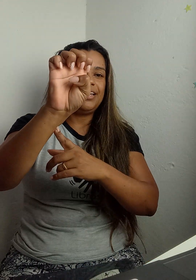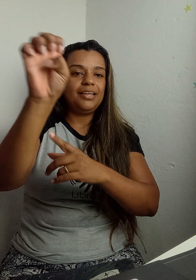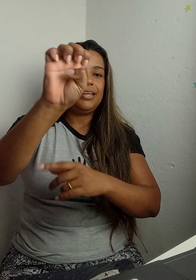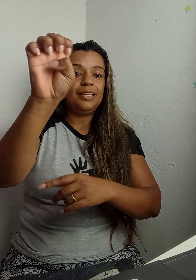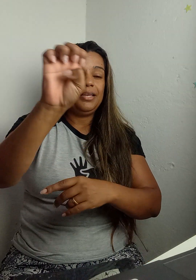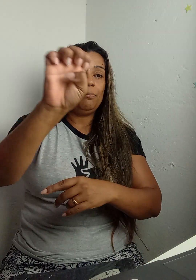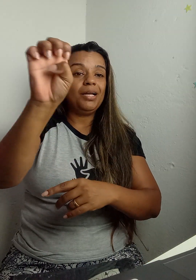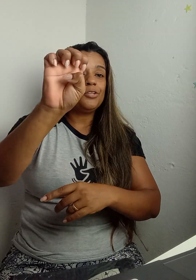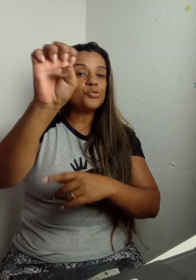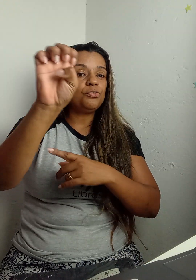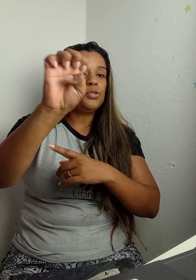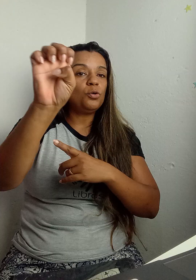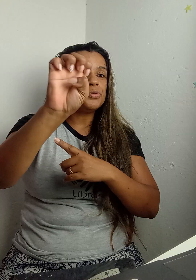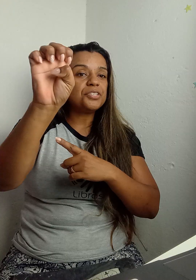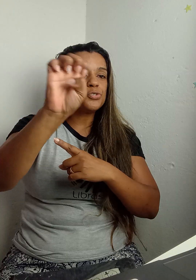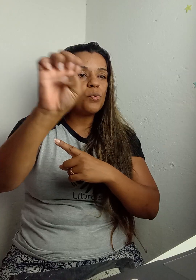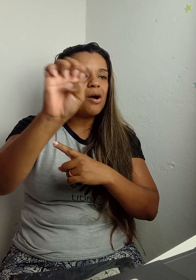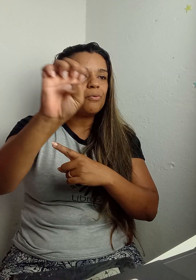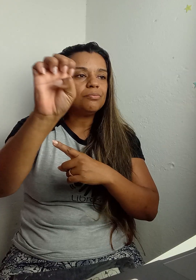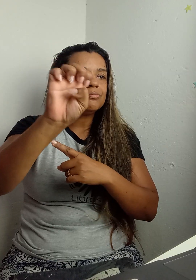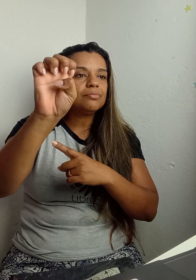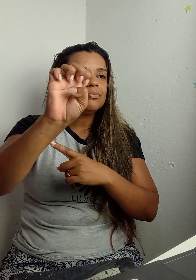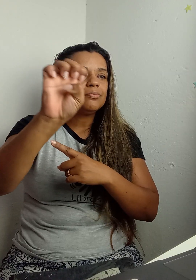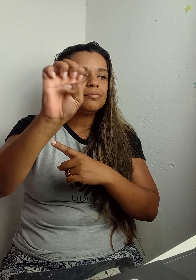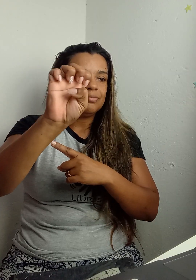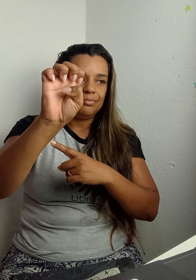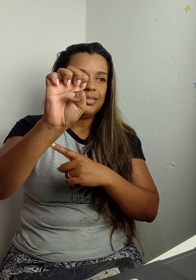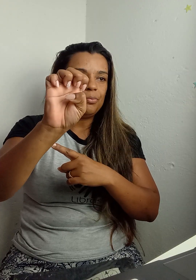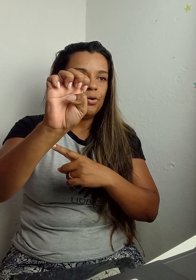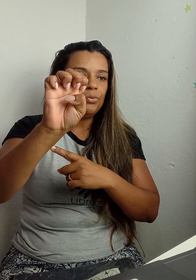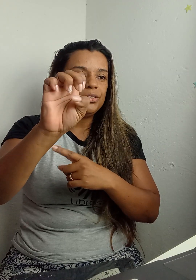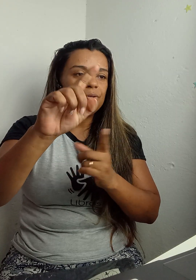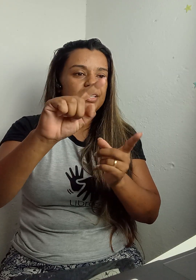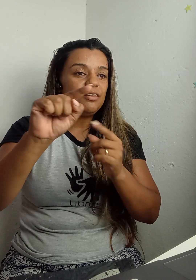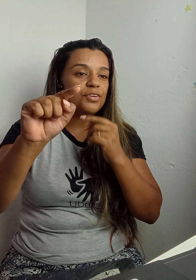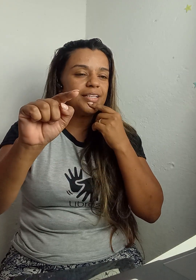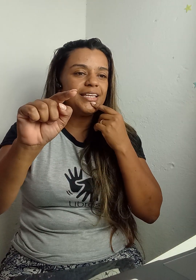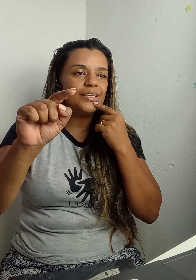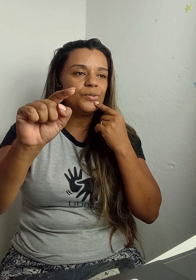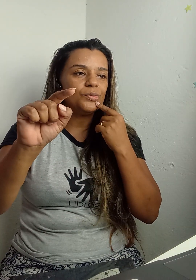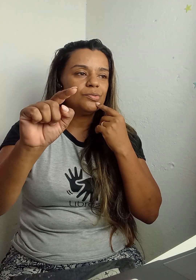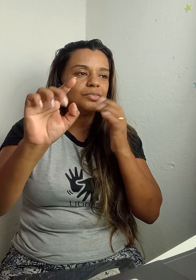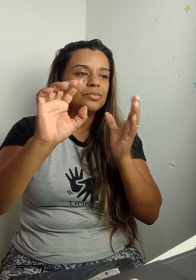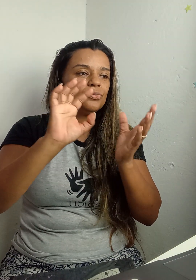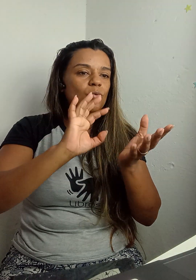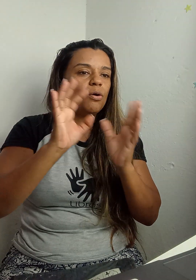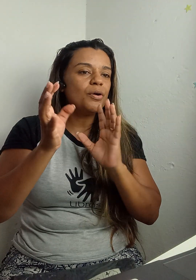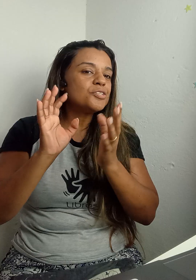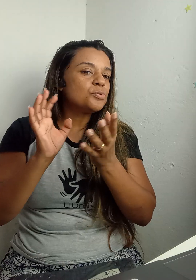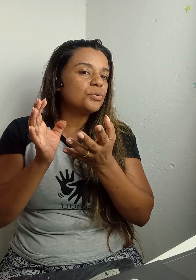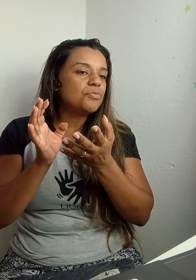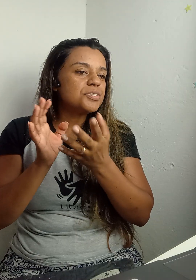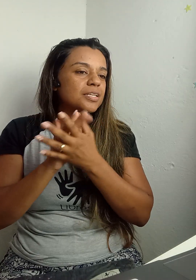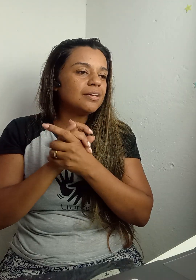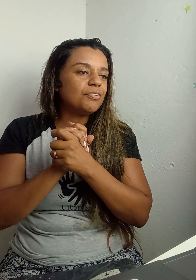E. Balançou, virou homossexual. Tá bom? Então, aí tem que ficar atento. Qual é o assunto que você tá